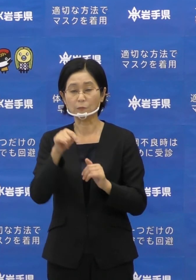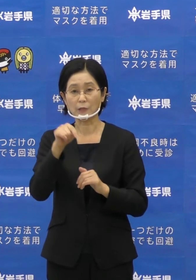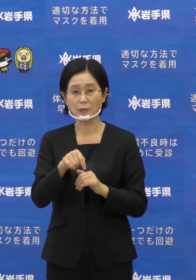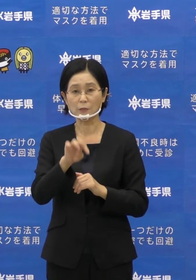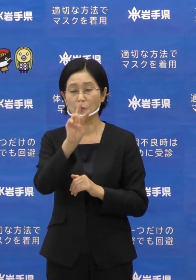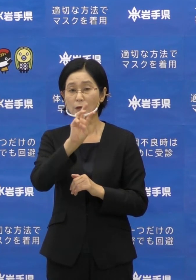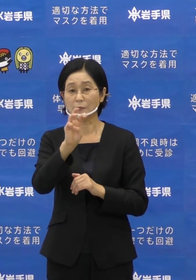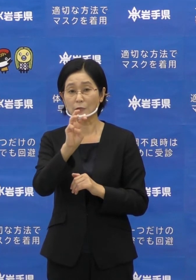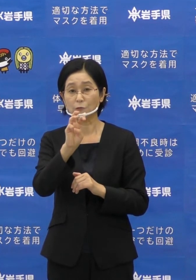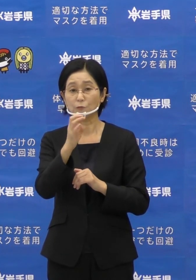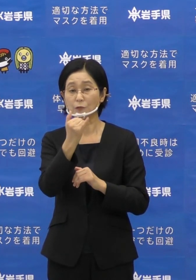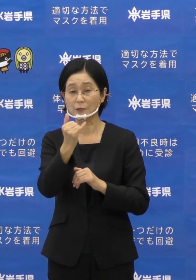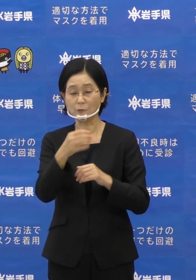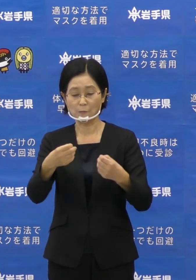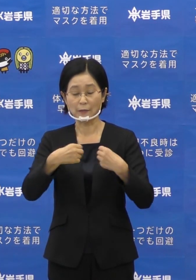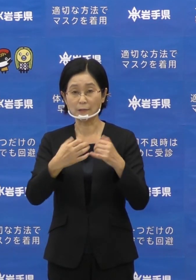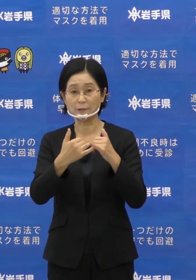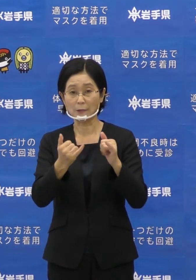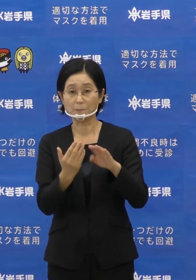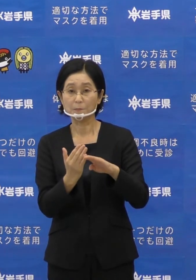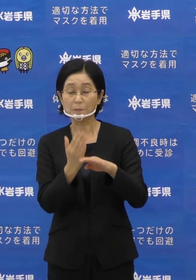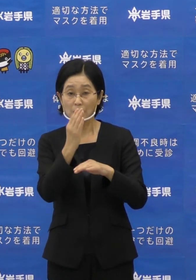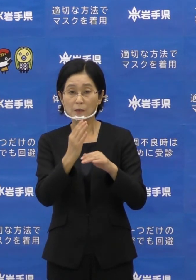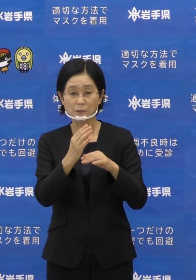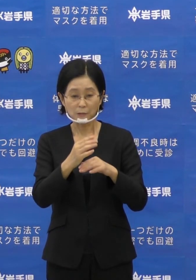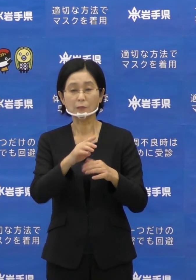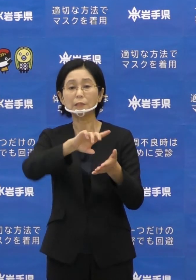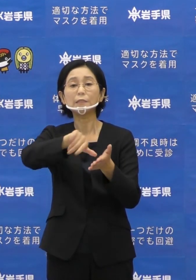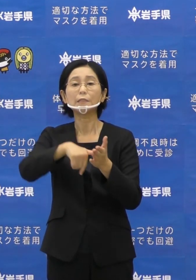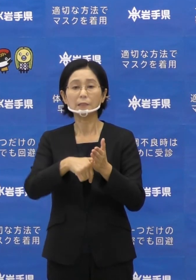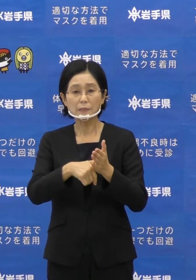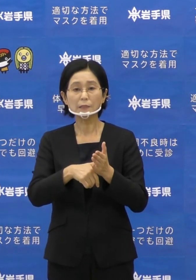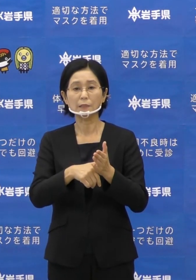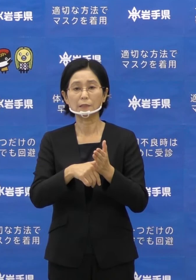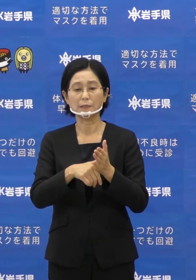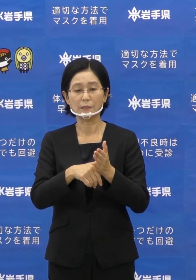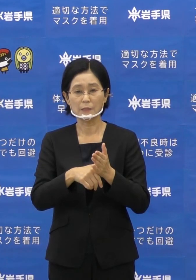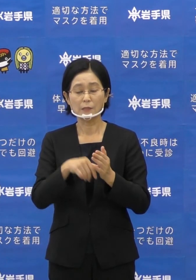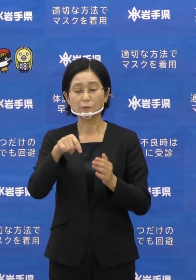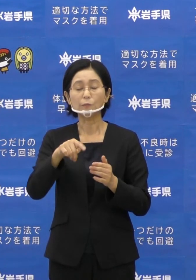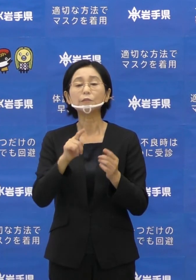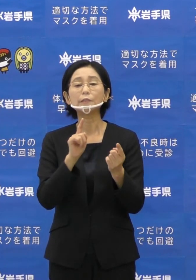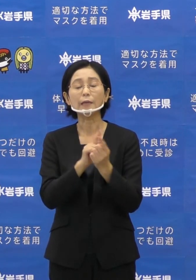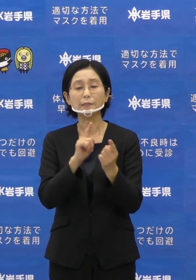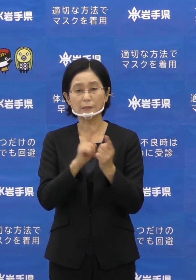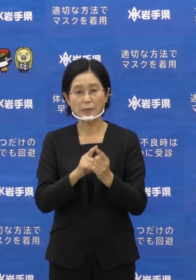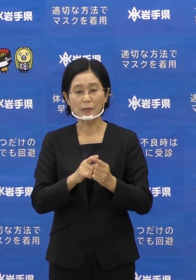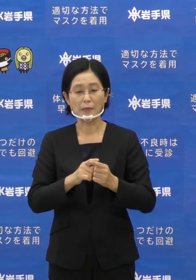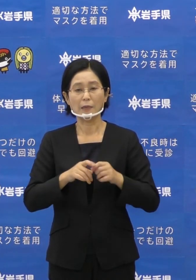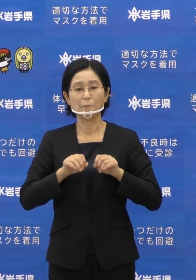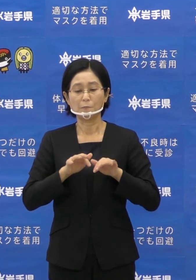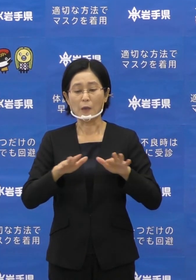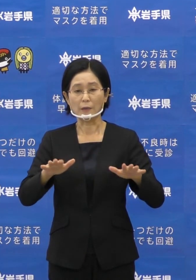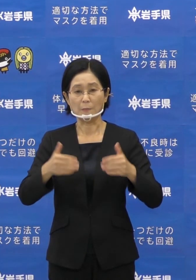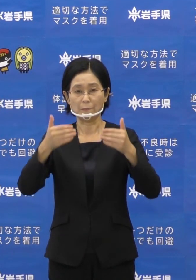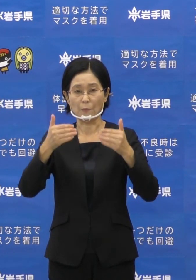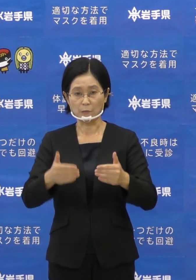に、まん延防止等重点措置を、そこまで拡大するというやり方で決まっていますので、